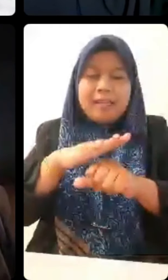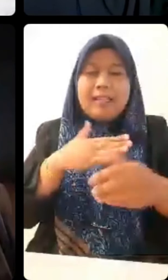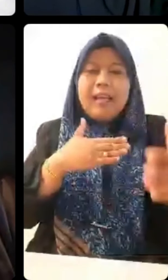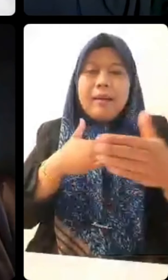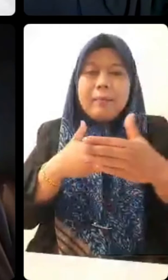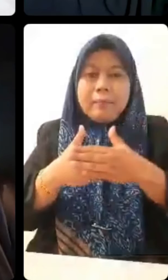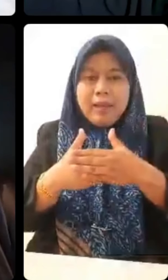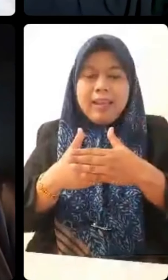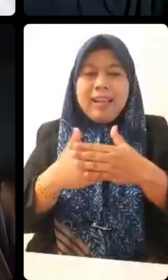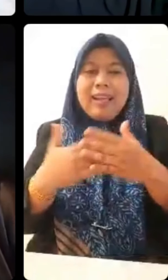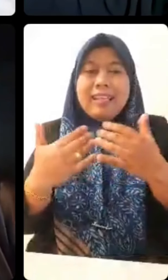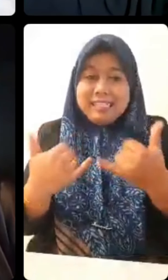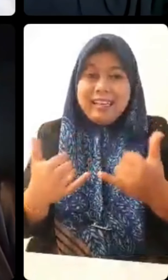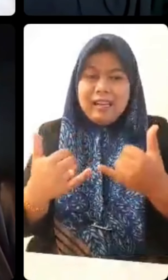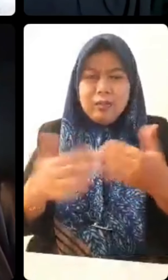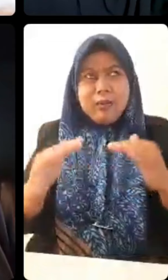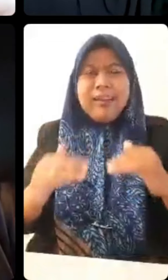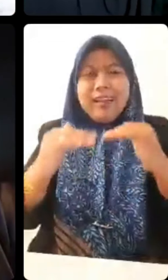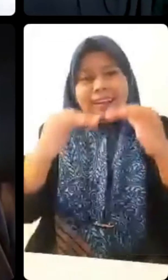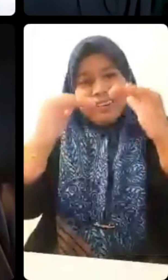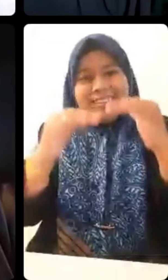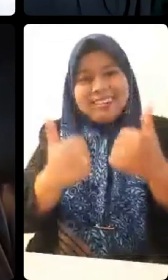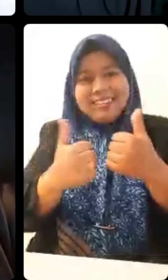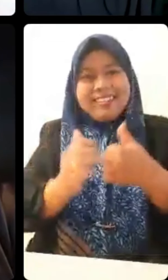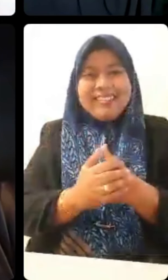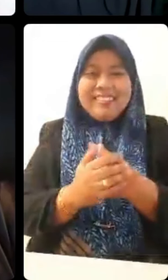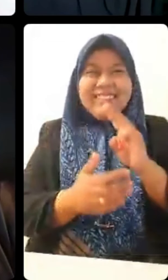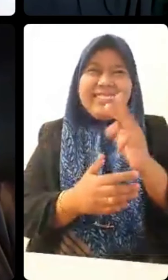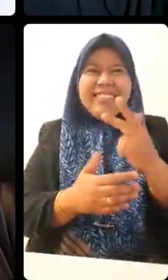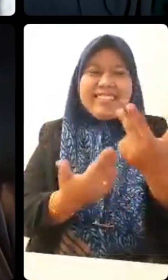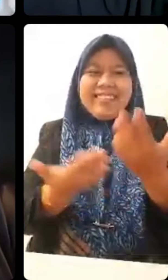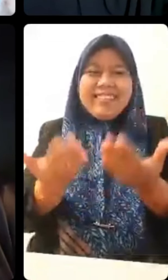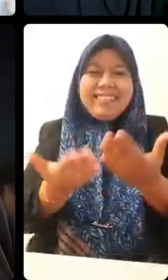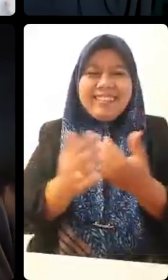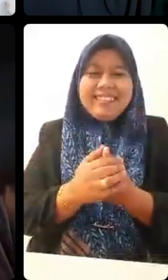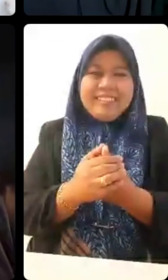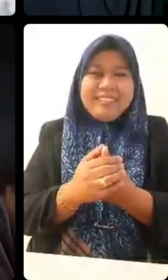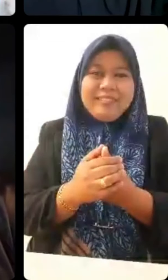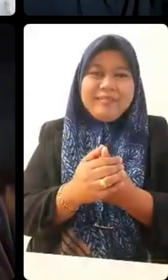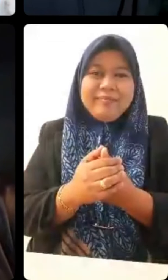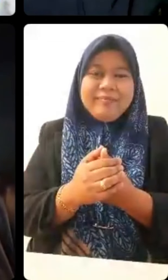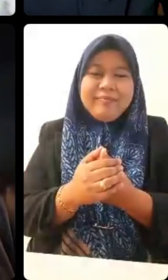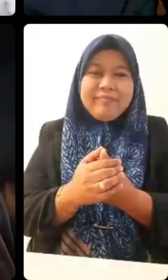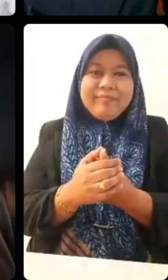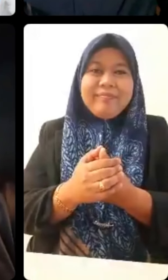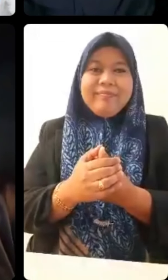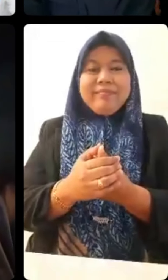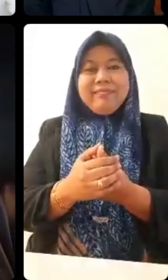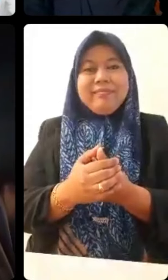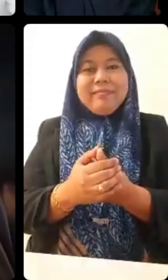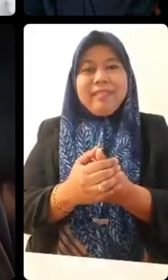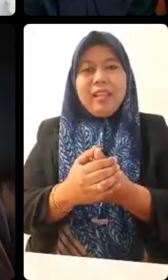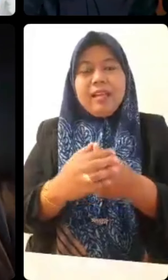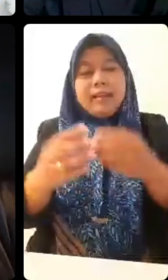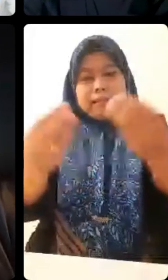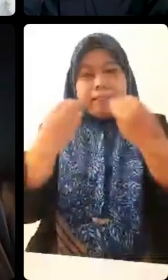3 kot. Okey. So ya, waktu tu saya dipimpin, diajar oleh pihak MFD. Ketika